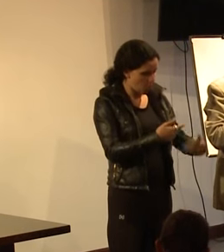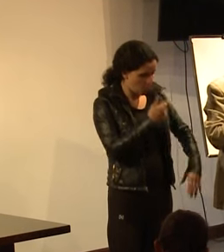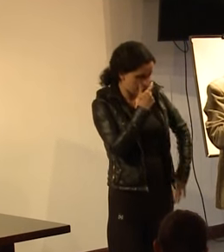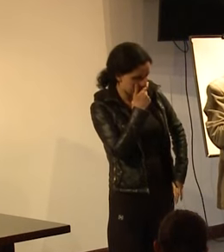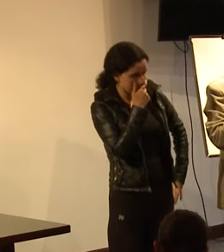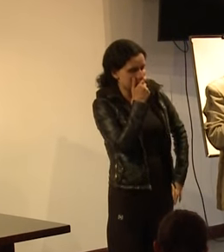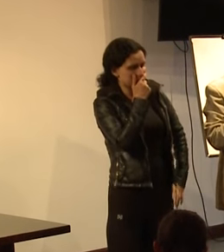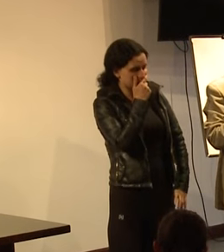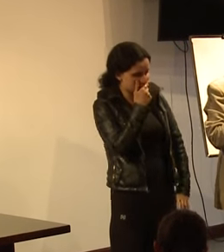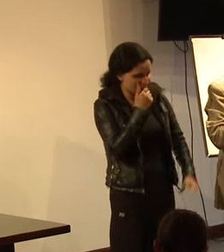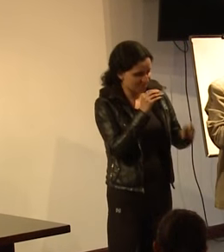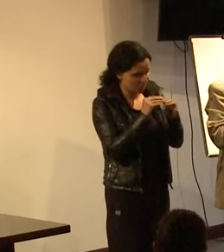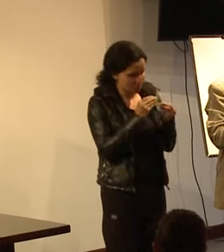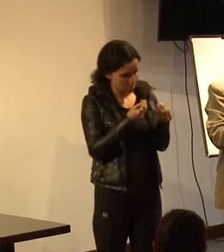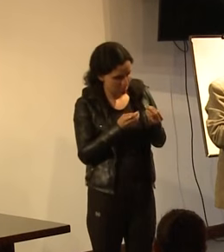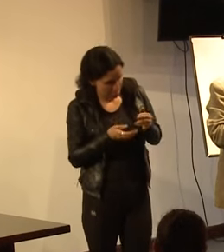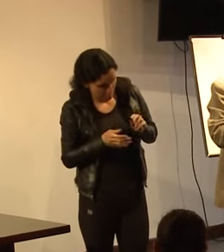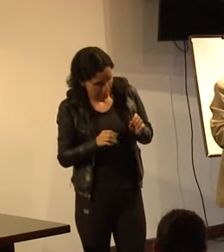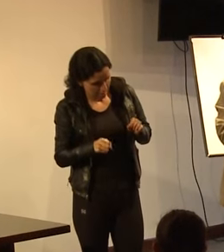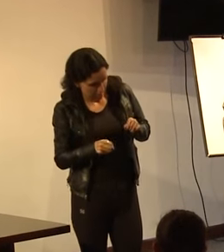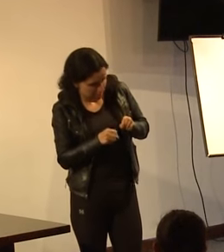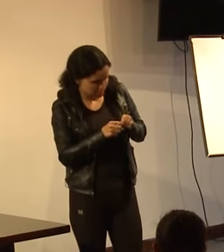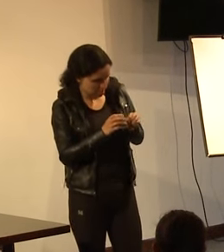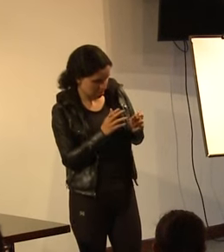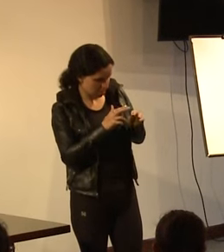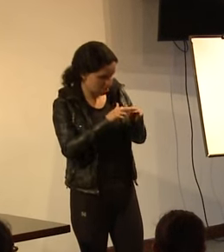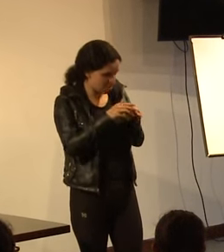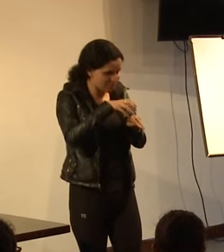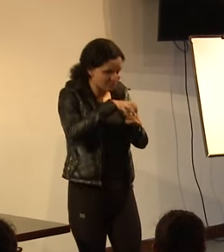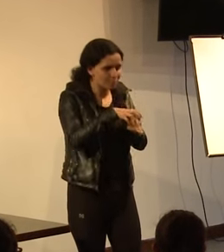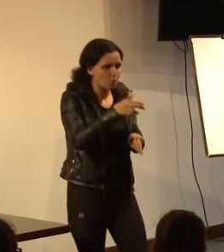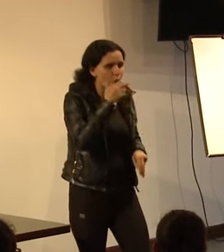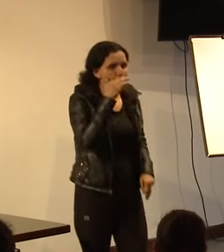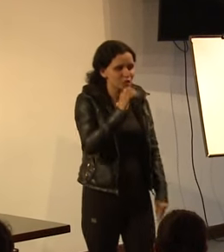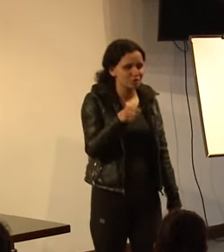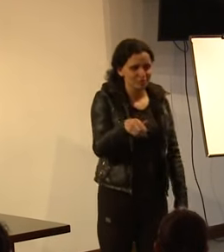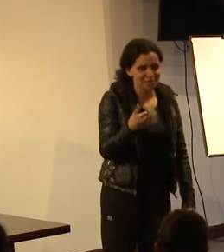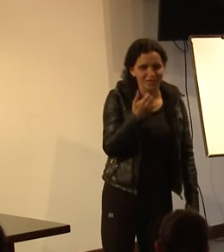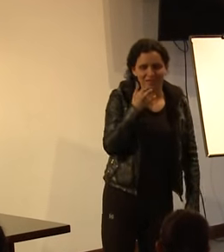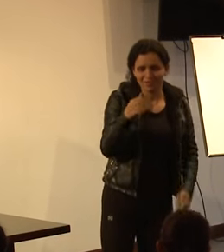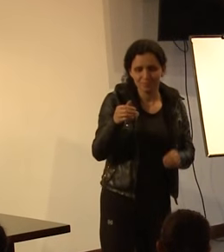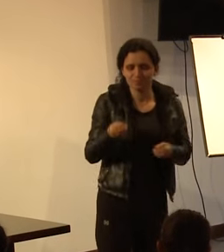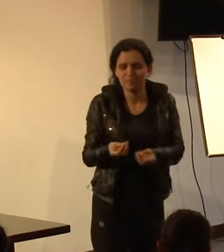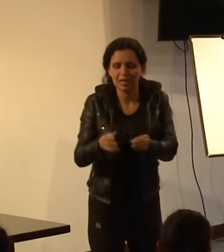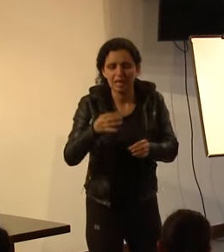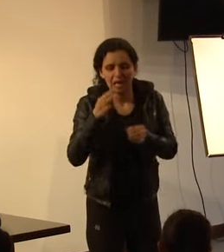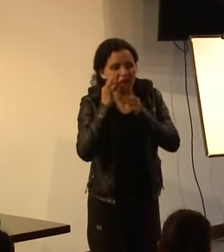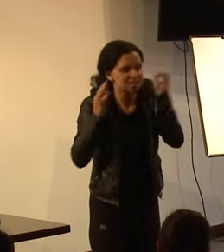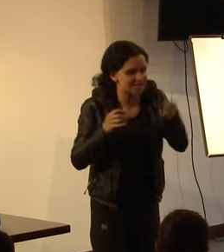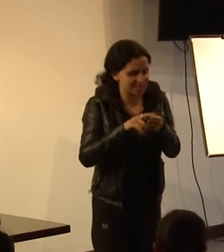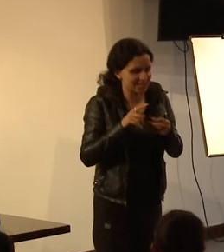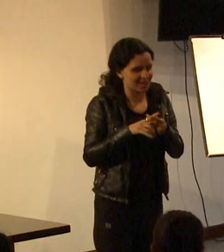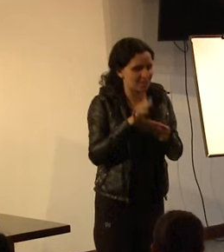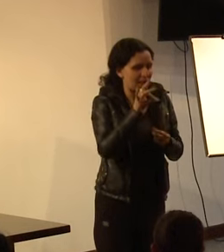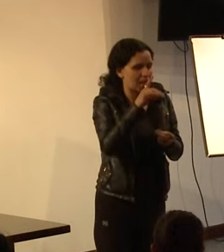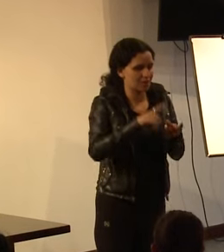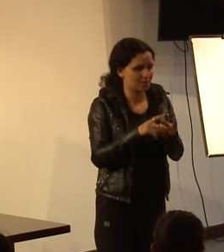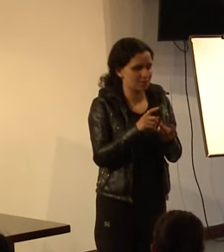así. Y fíjense que los niños son muy hábiles con eso. Denle a un niño un pedazo de un rollo de cinta, denle unas cajitas, un pegante y unos